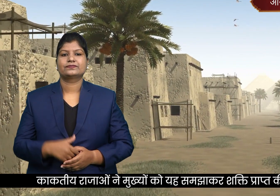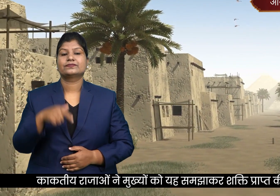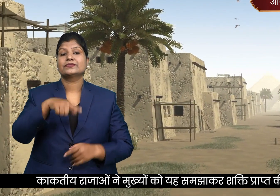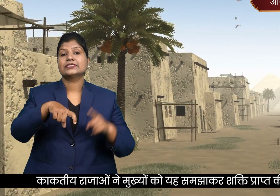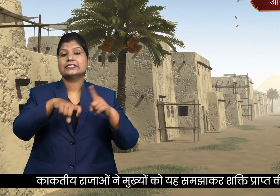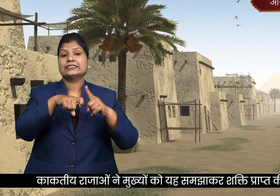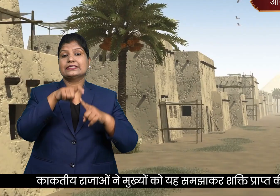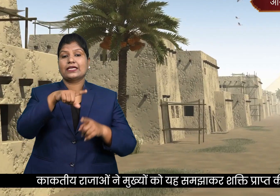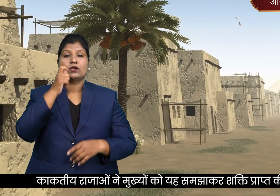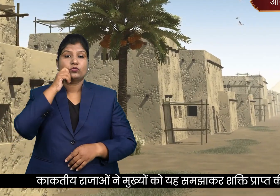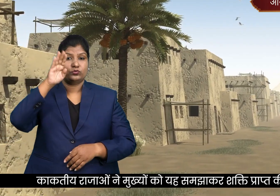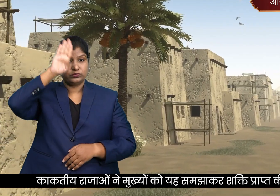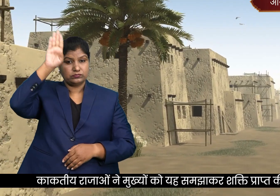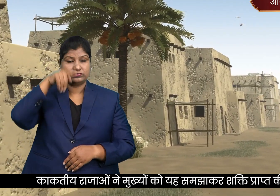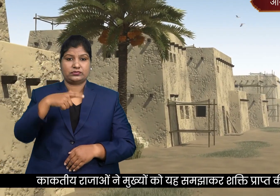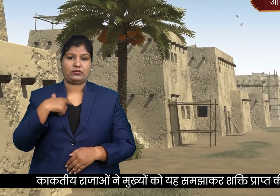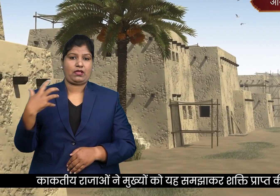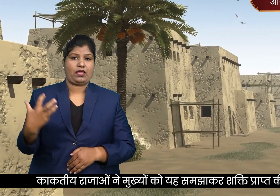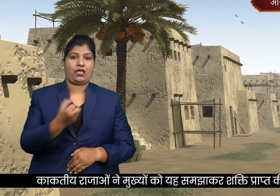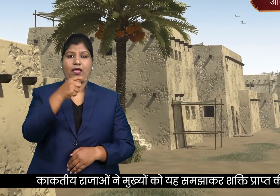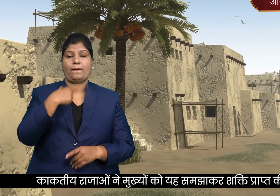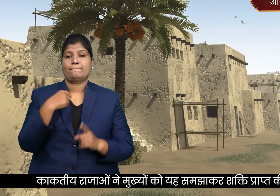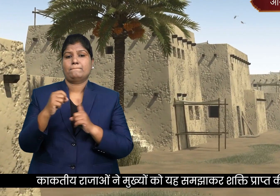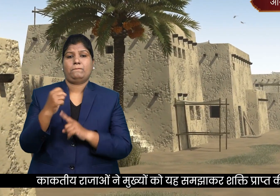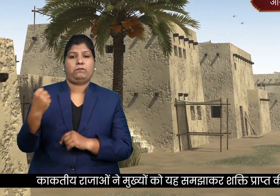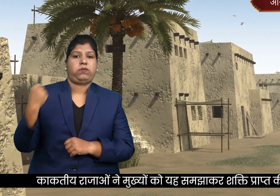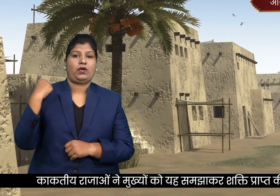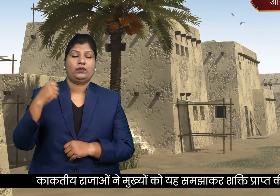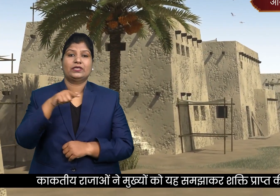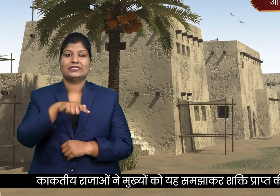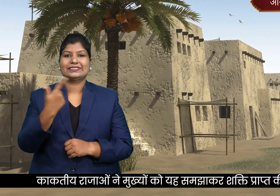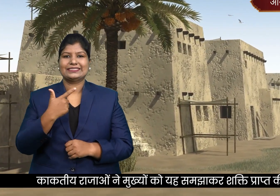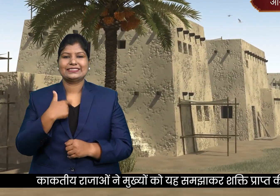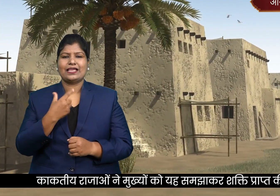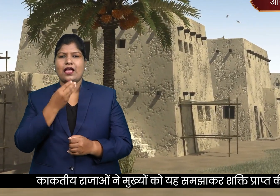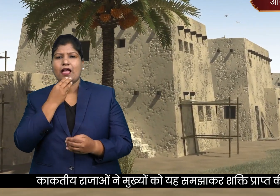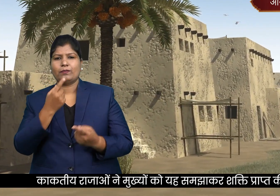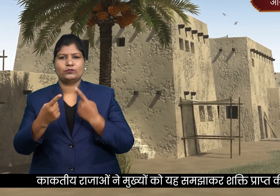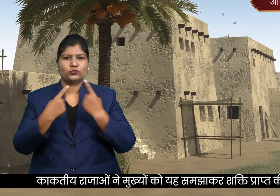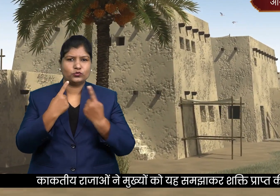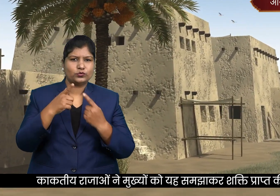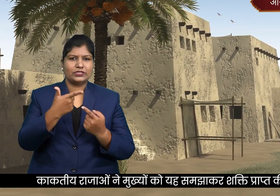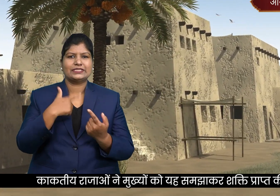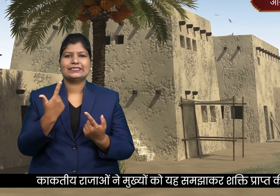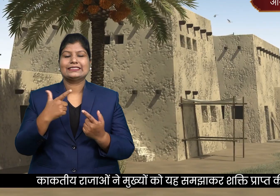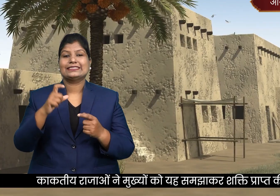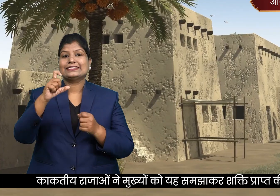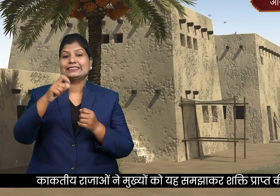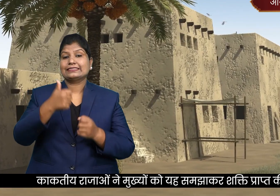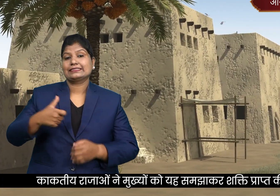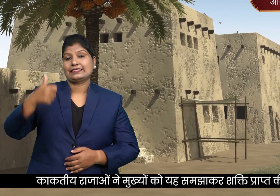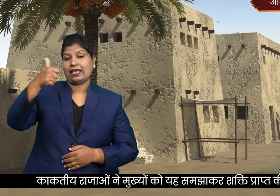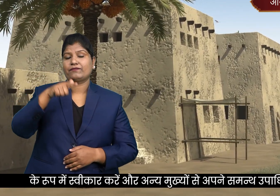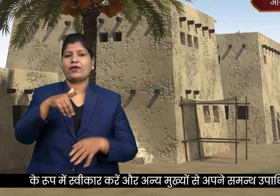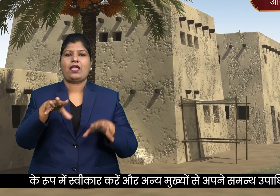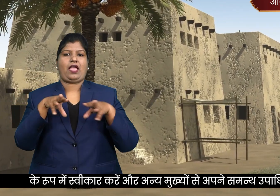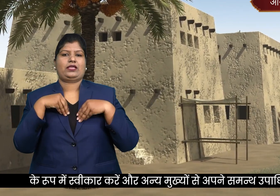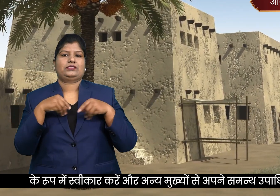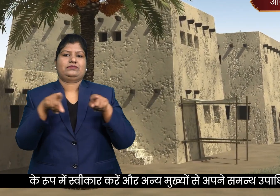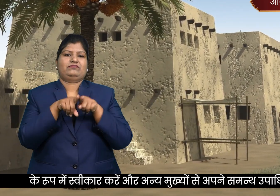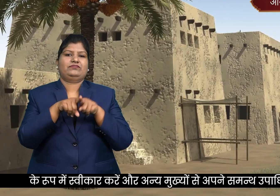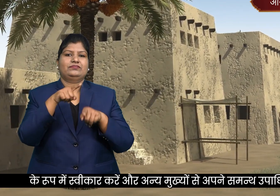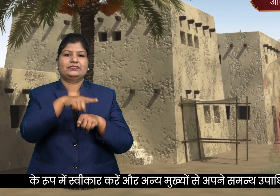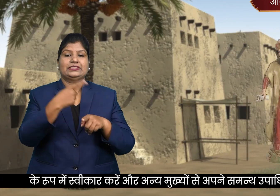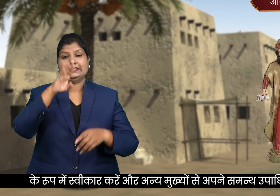काकतीय राजाओं ने मुखियों को यह समझाकर शक्ति प्राप्त की कि वे उन्हें राजाओं के रूप में